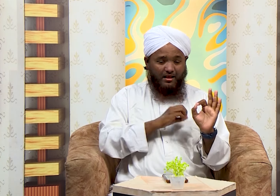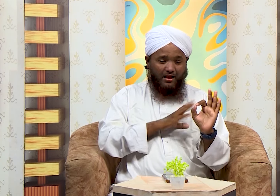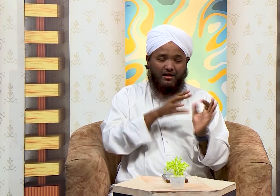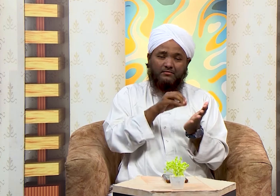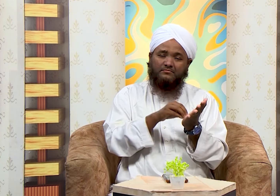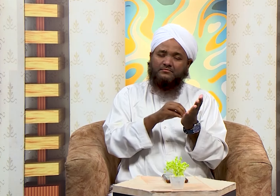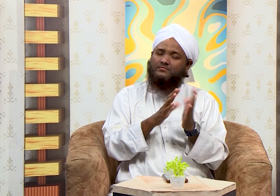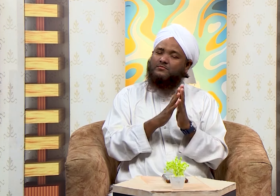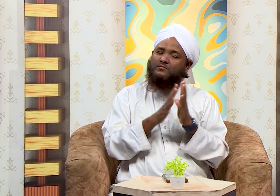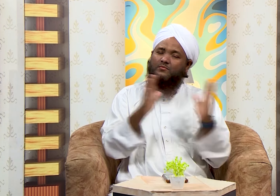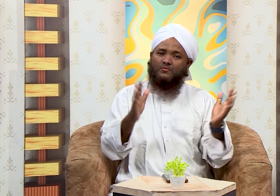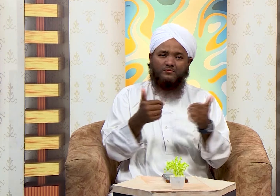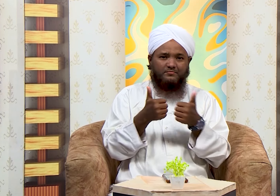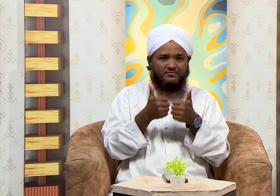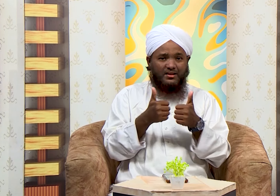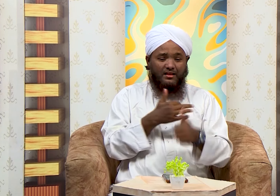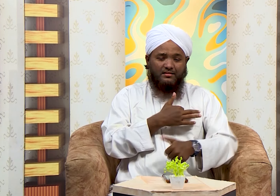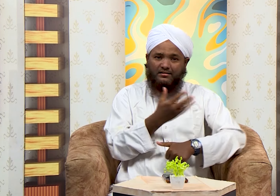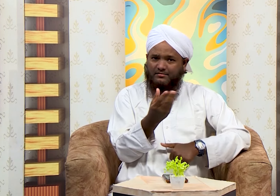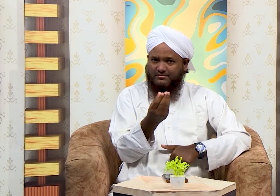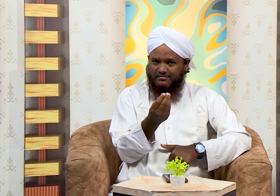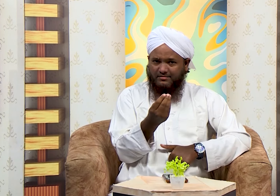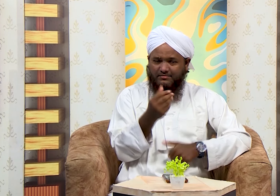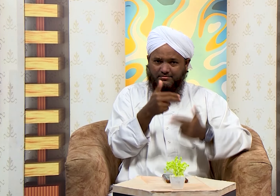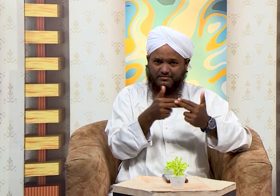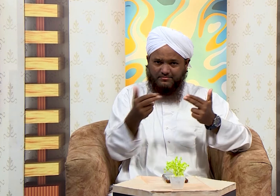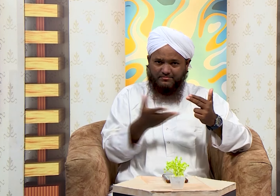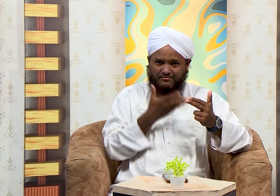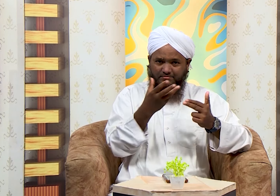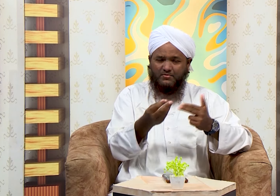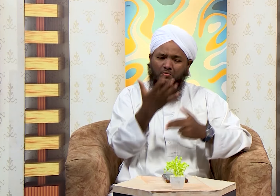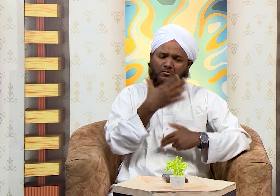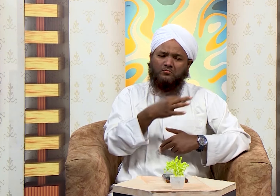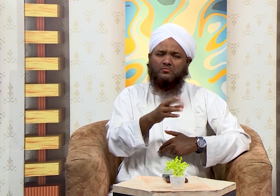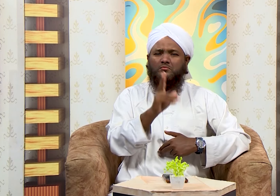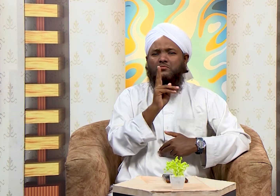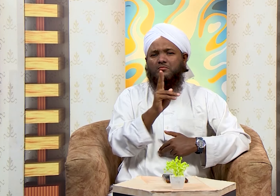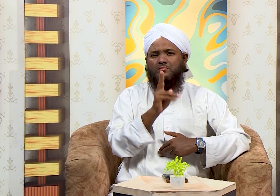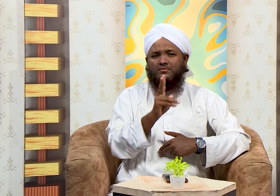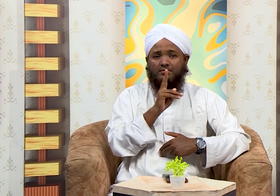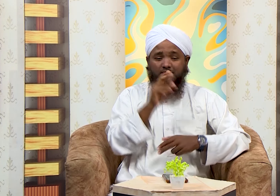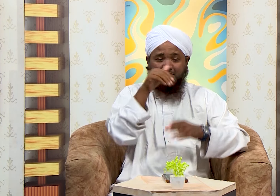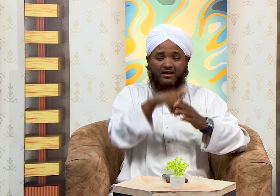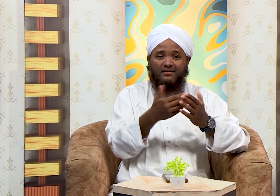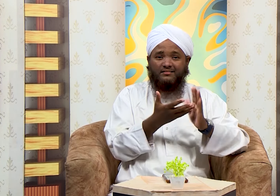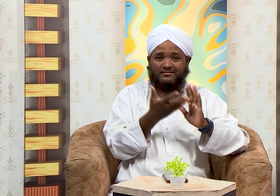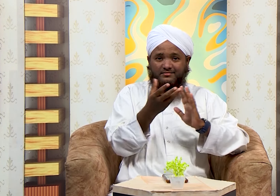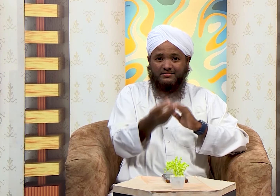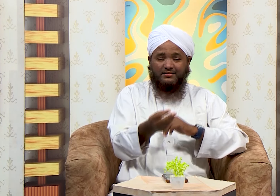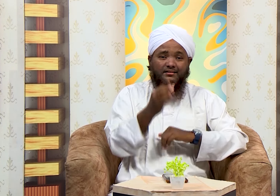ملتے ہیں ہم نرمی کے حوالے سے بات کر رہے ہیں تو بہت خوبصورت واقعہ جو ہمیں پیارے نبی علیہ السلام کی صیرت میں